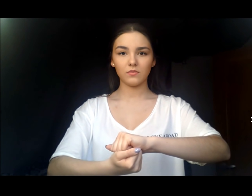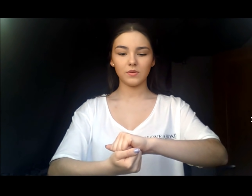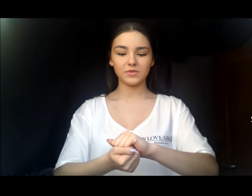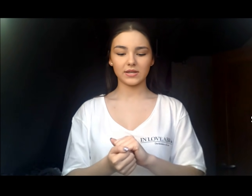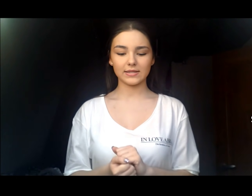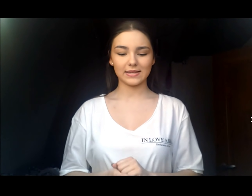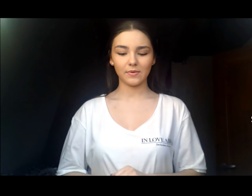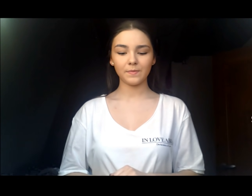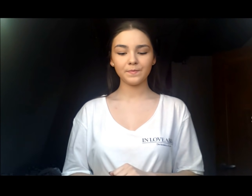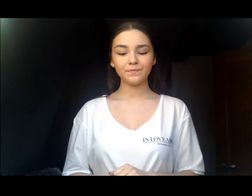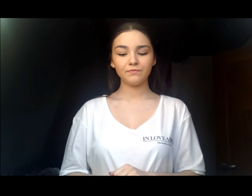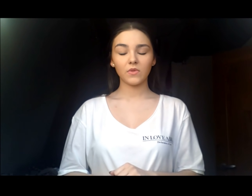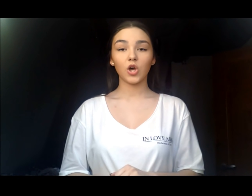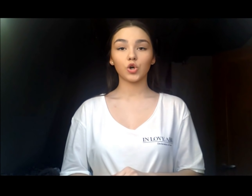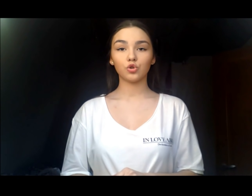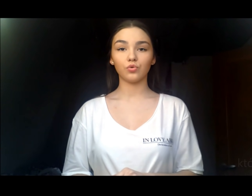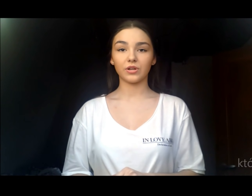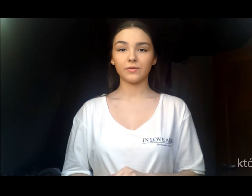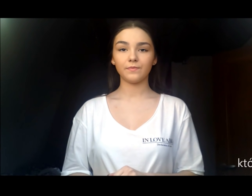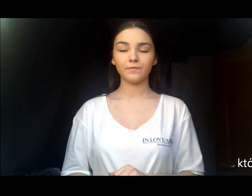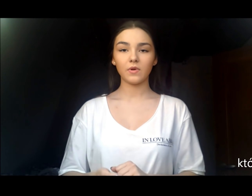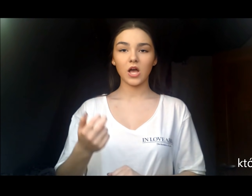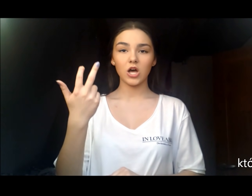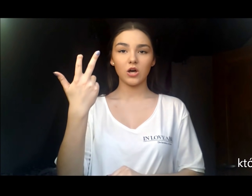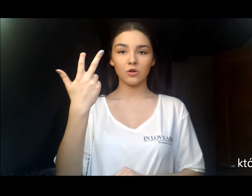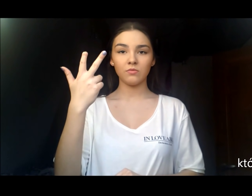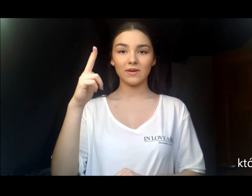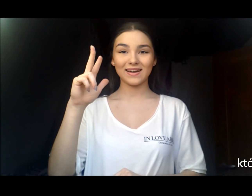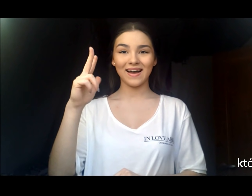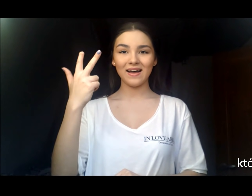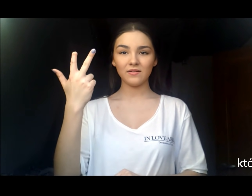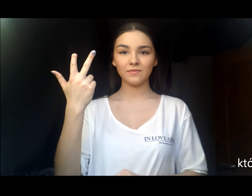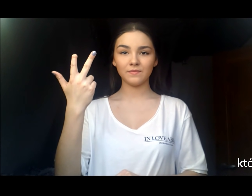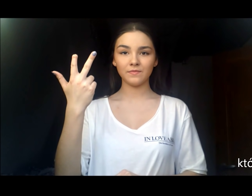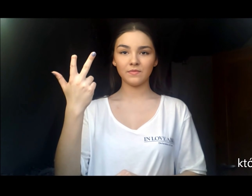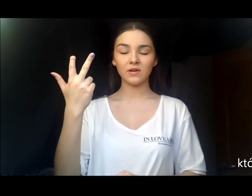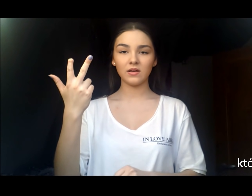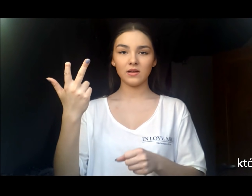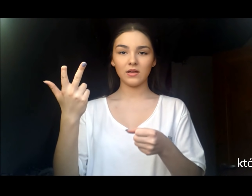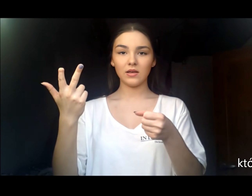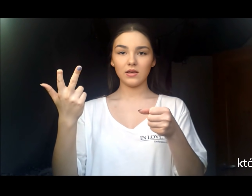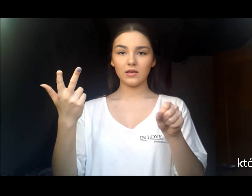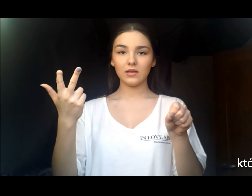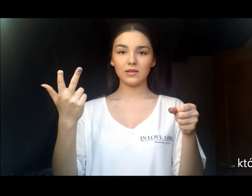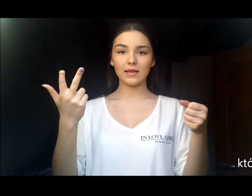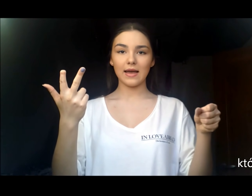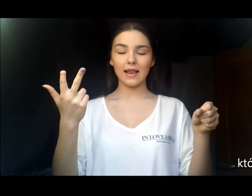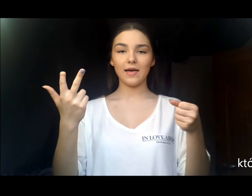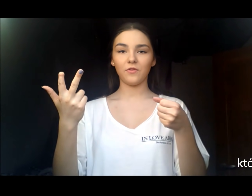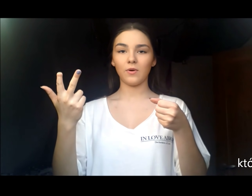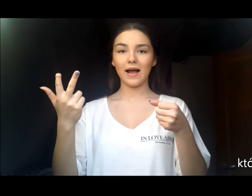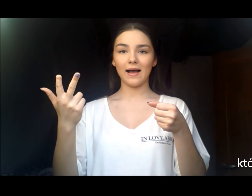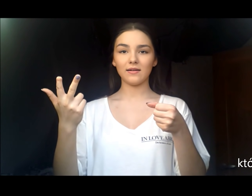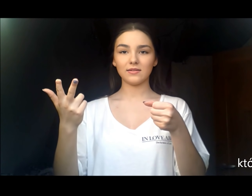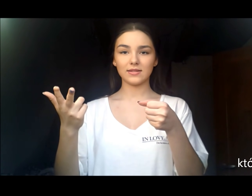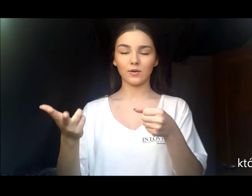I przekręcamy. Który. Robimy K i na lewą A